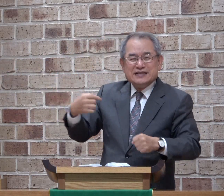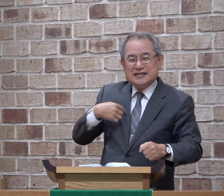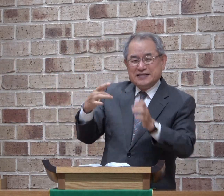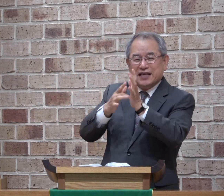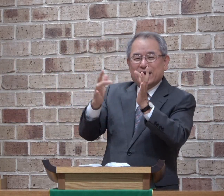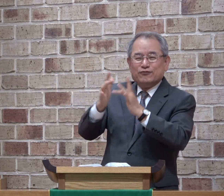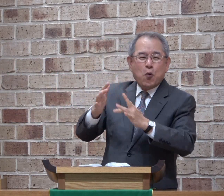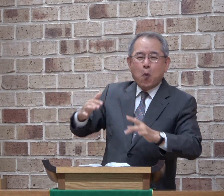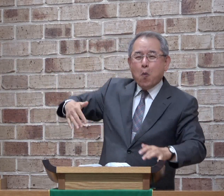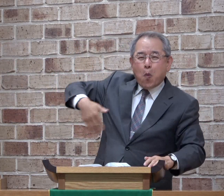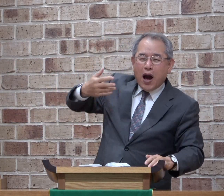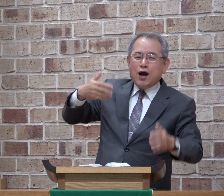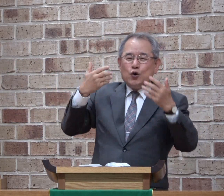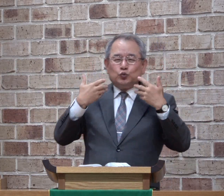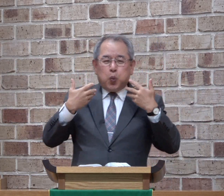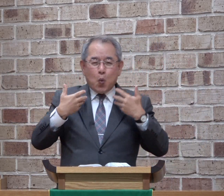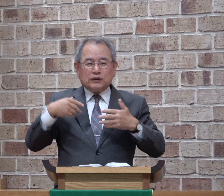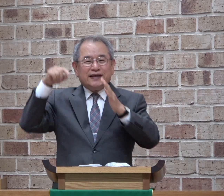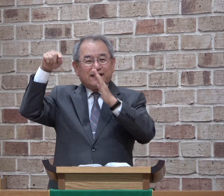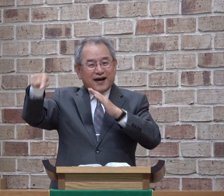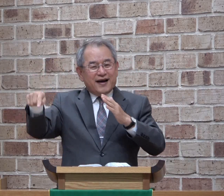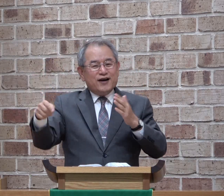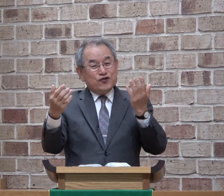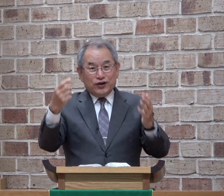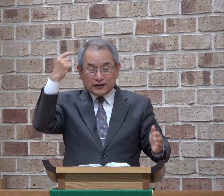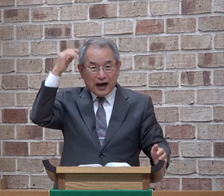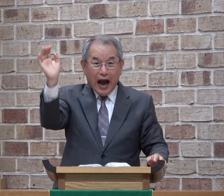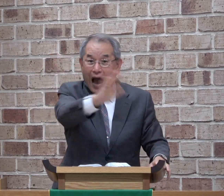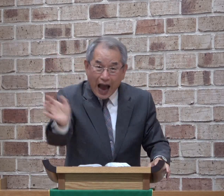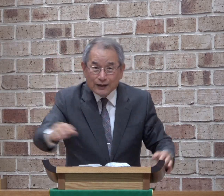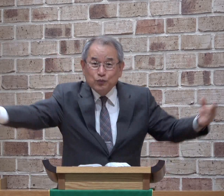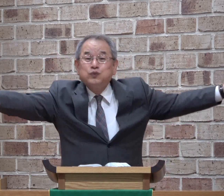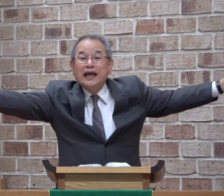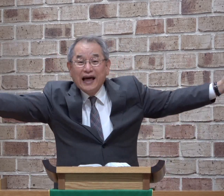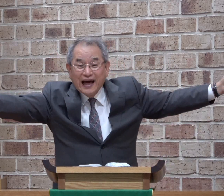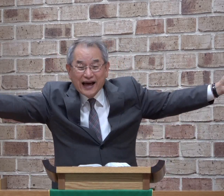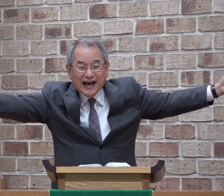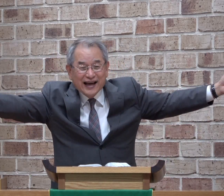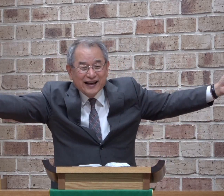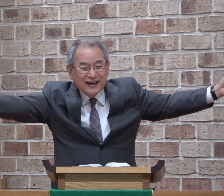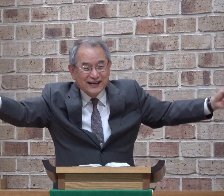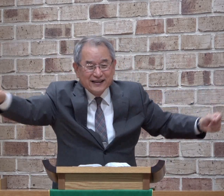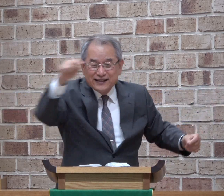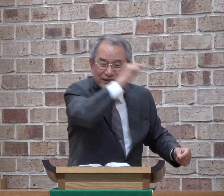있습니다. 예수님을 모르는 곳에 가서 조용한 한적한 곳으로 가기를 원하셨을 겁니다.